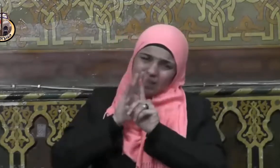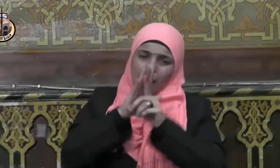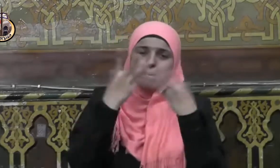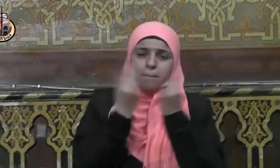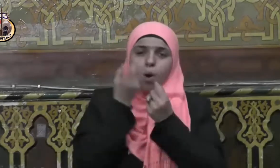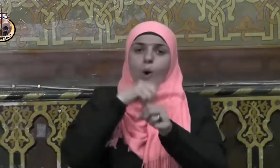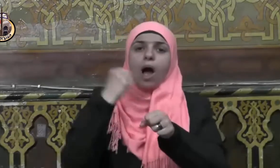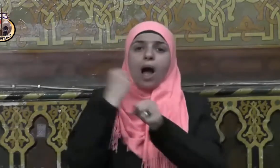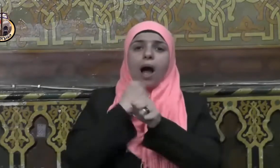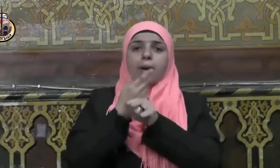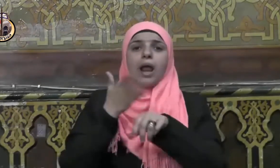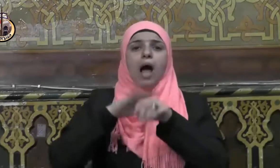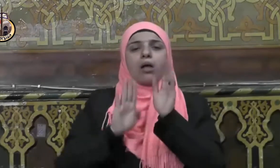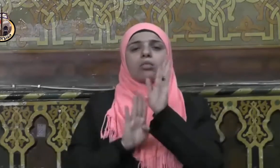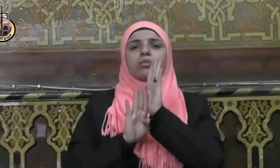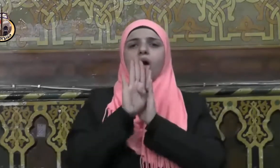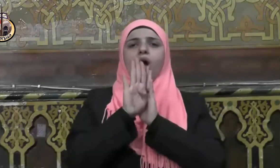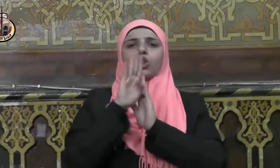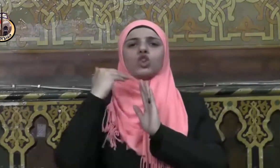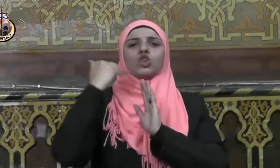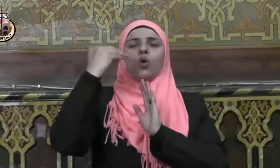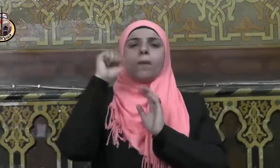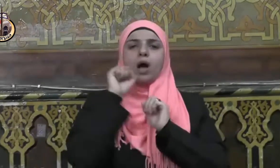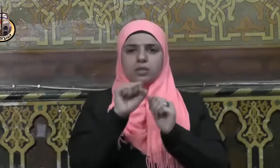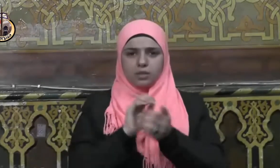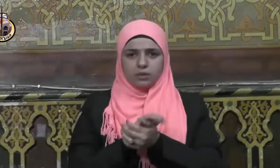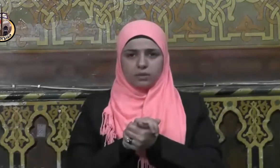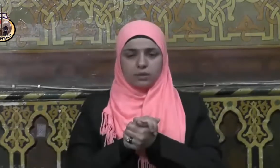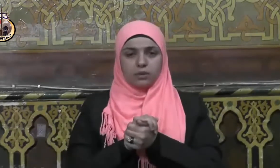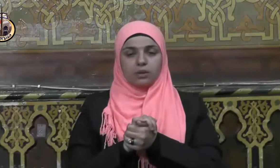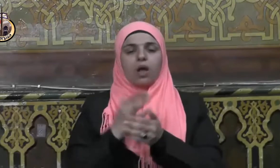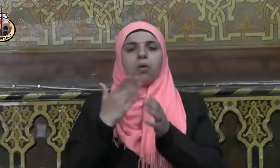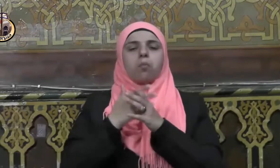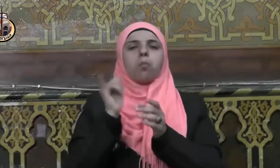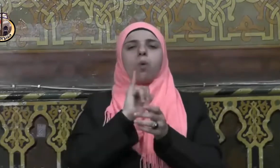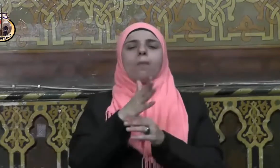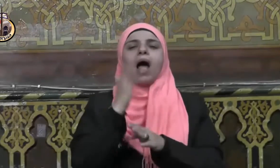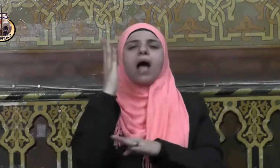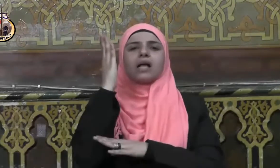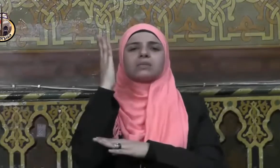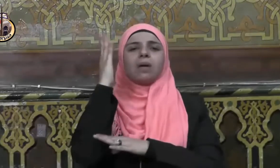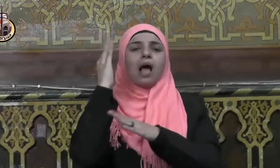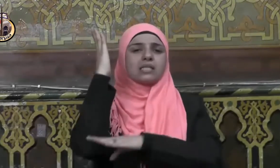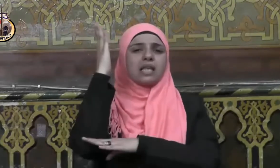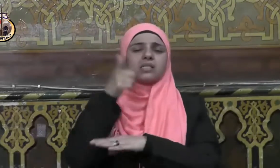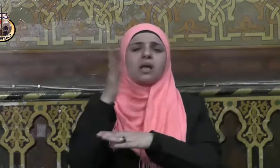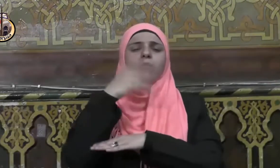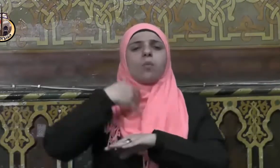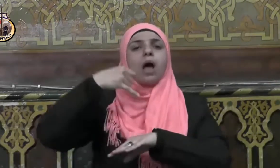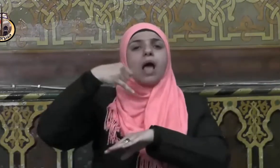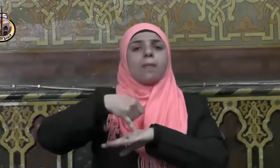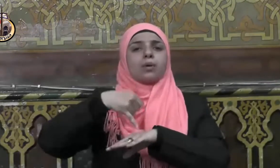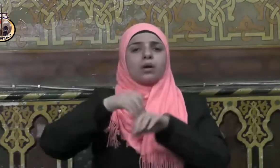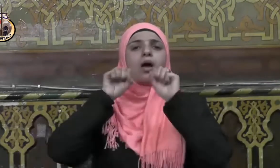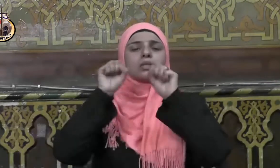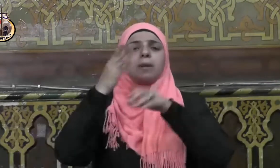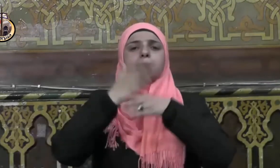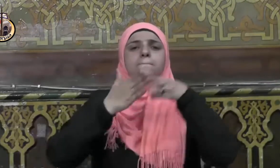على رقيها وتقدمها أحد أهم المرتكزات لبناء الدولة